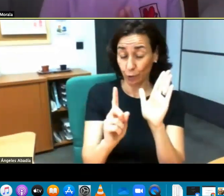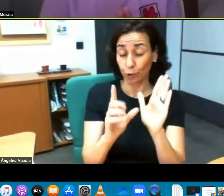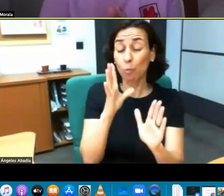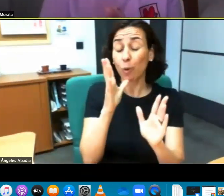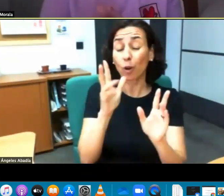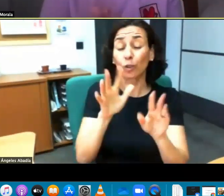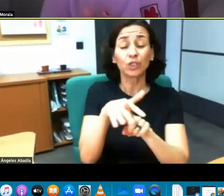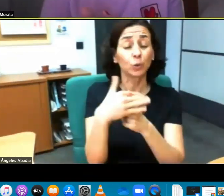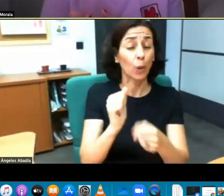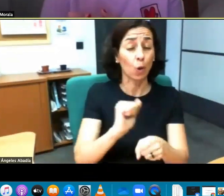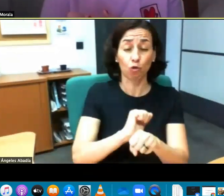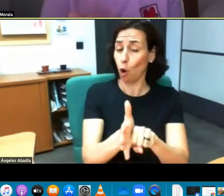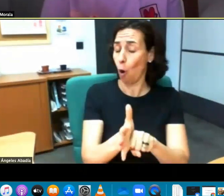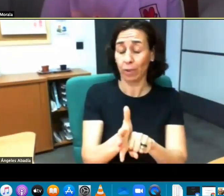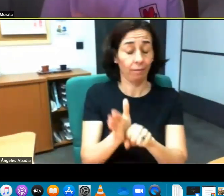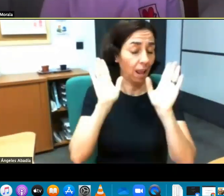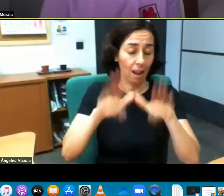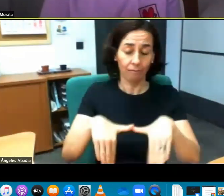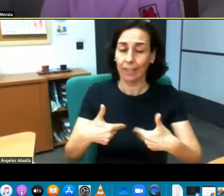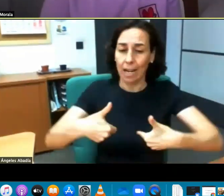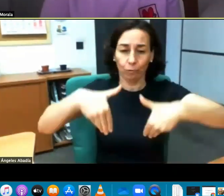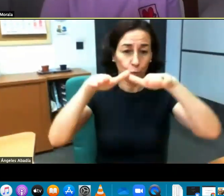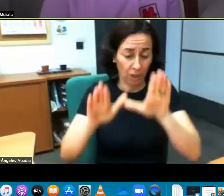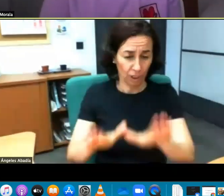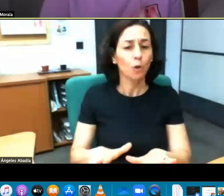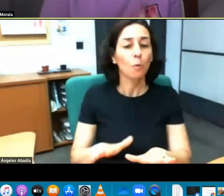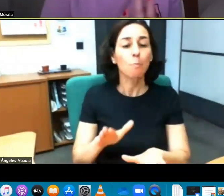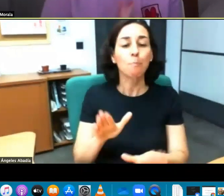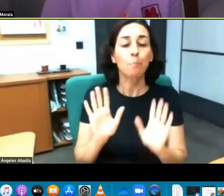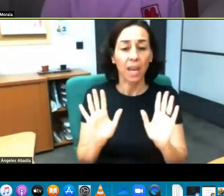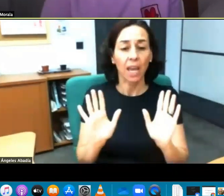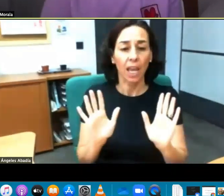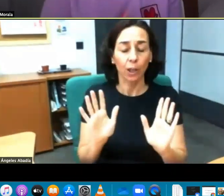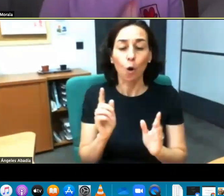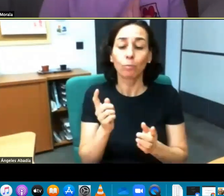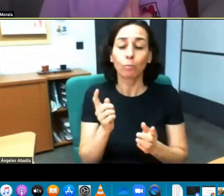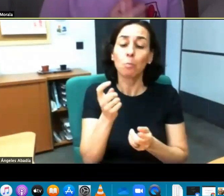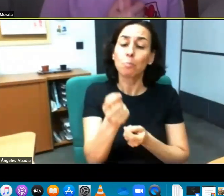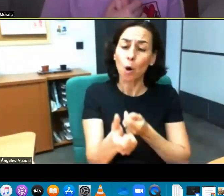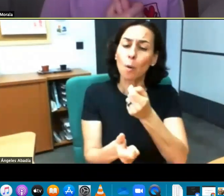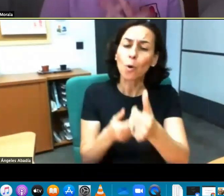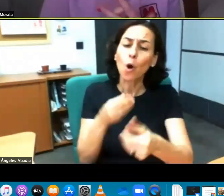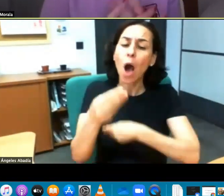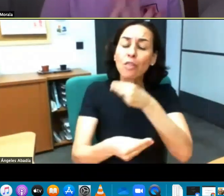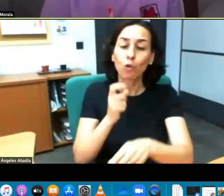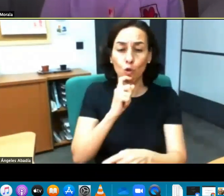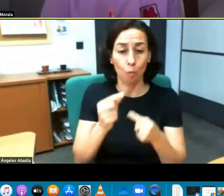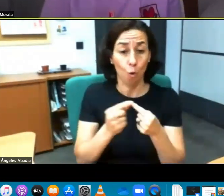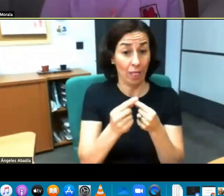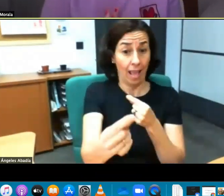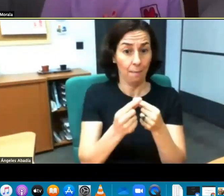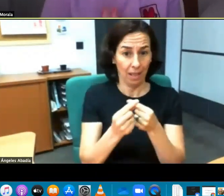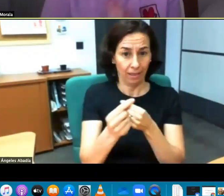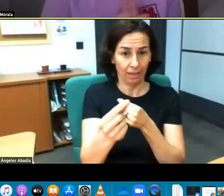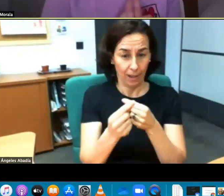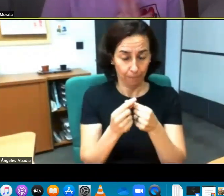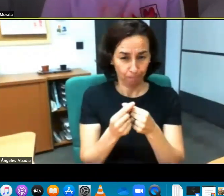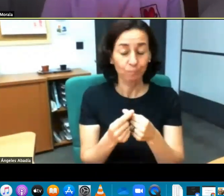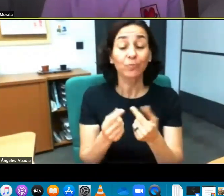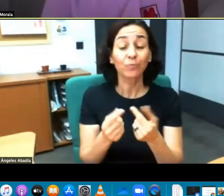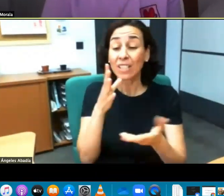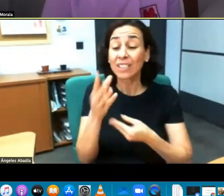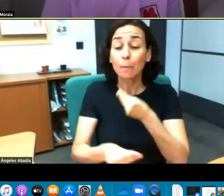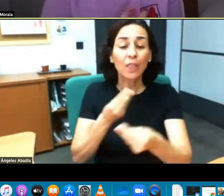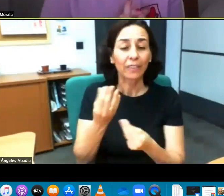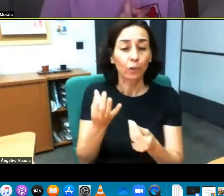a cabo, pero sí lo estamos empezando a realizar de manera telemática, y es que estamos comenzando a hacer conciertos digitales